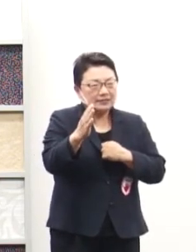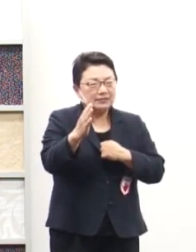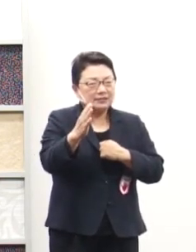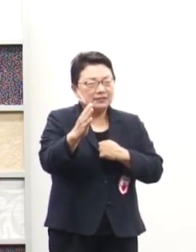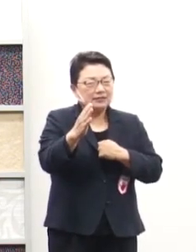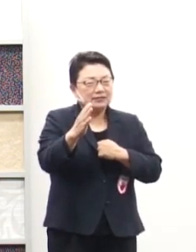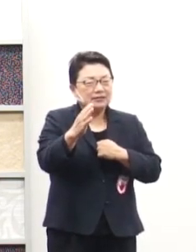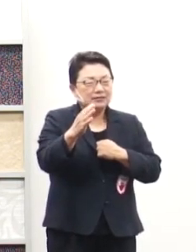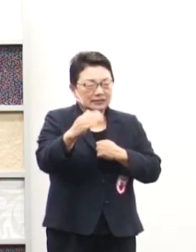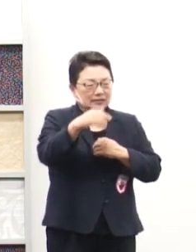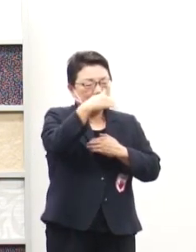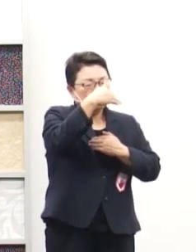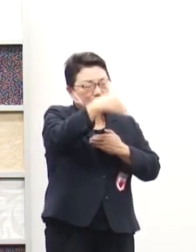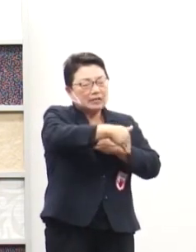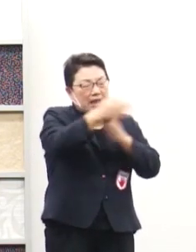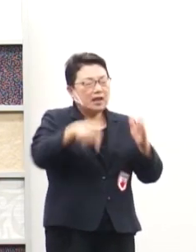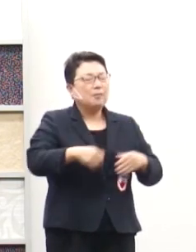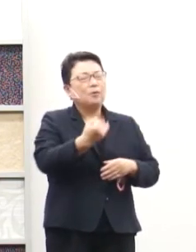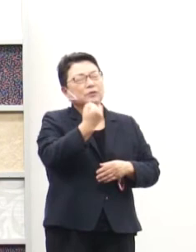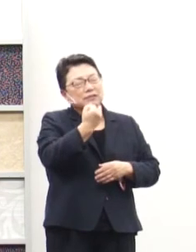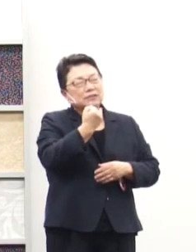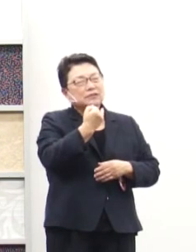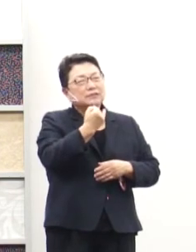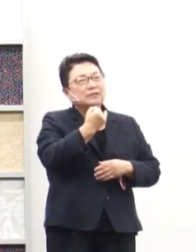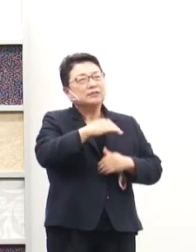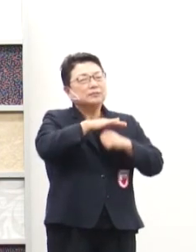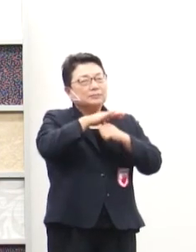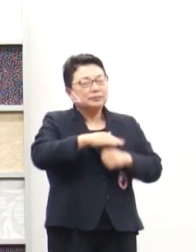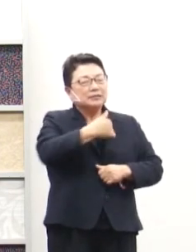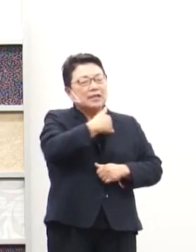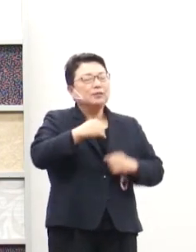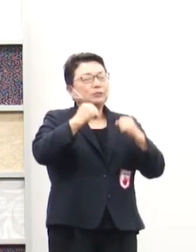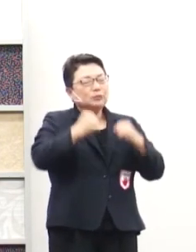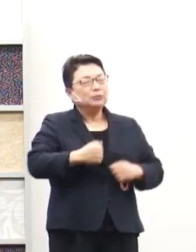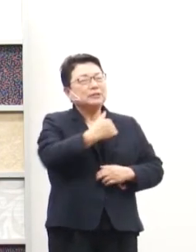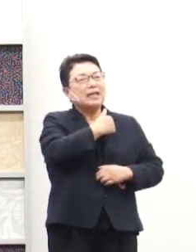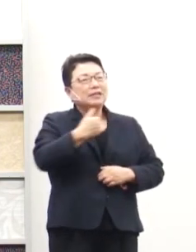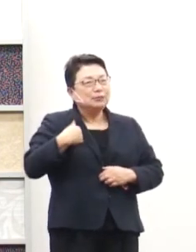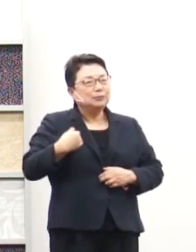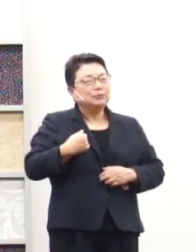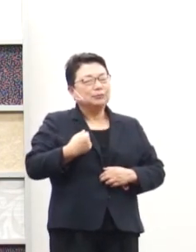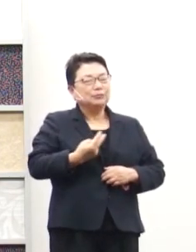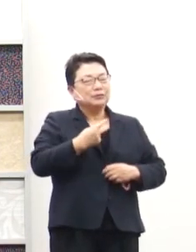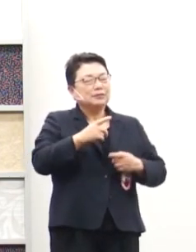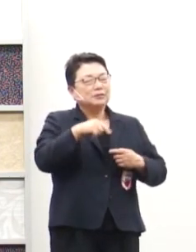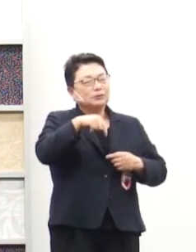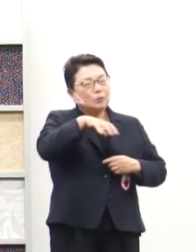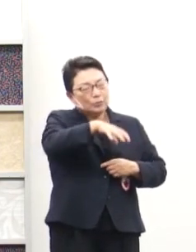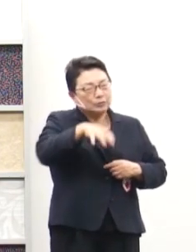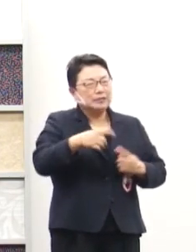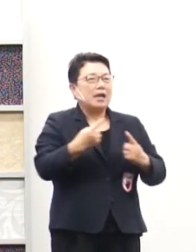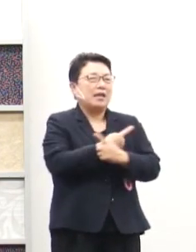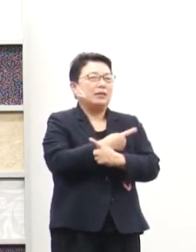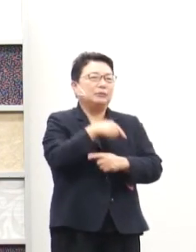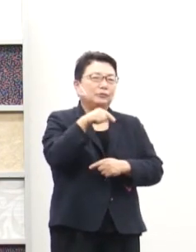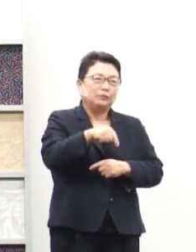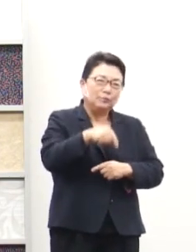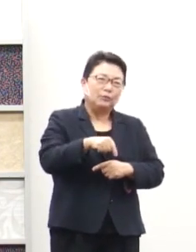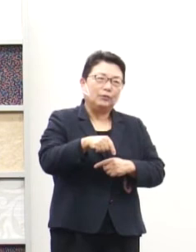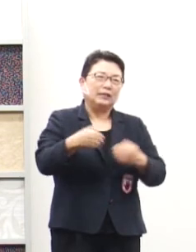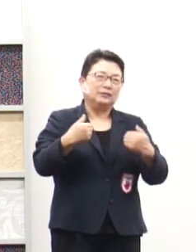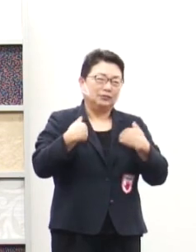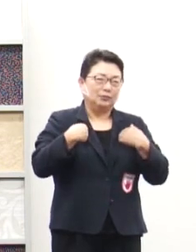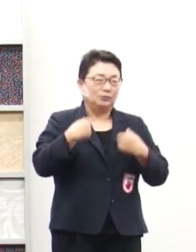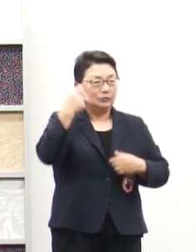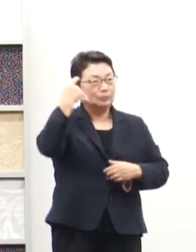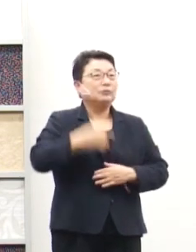ねと思っていただけるような居心地を作ることをこう重点を置いてやってきているという点でまた違いがありますので、ま